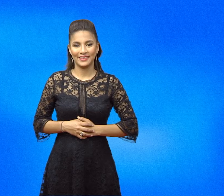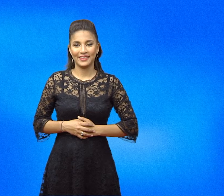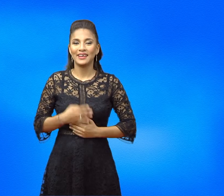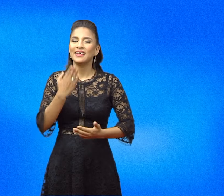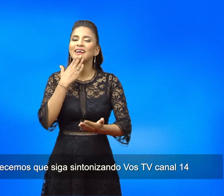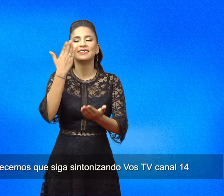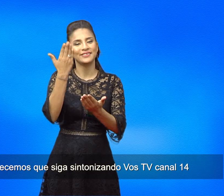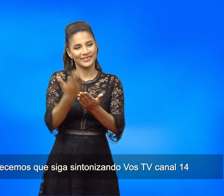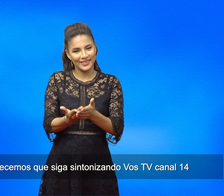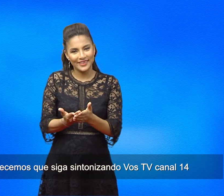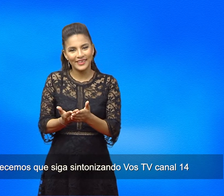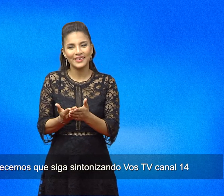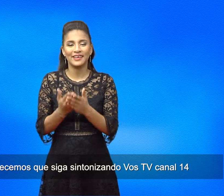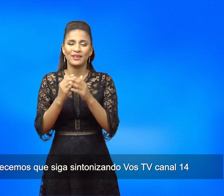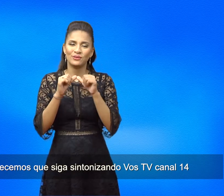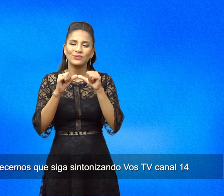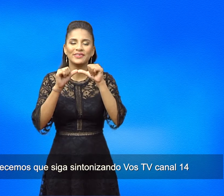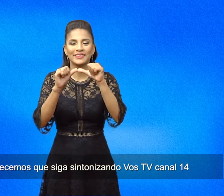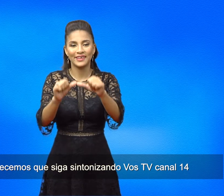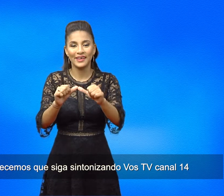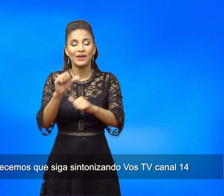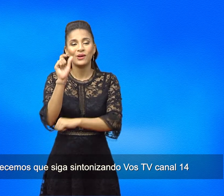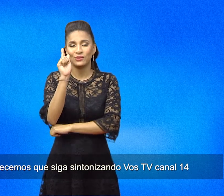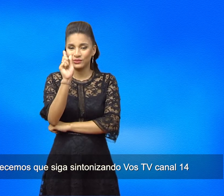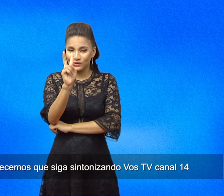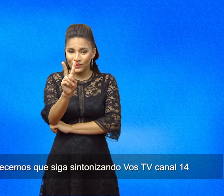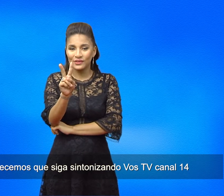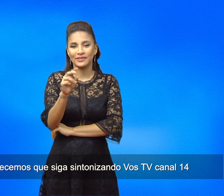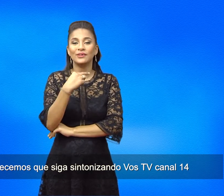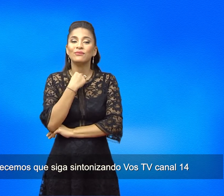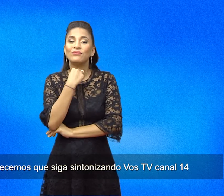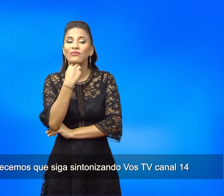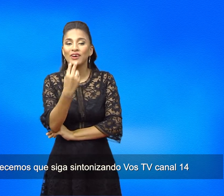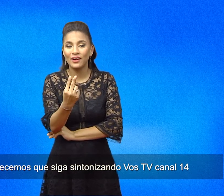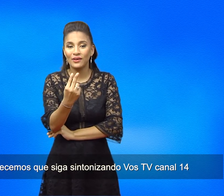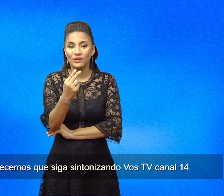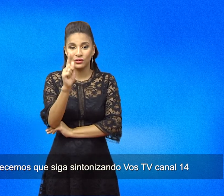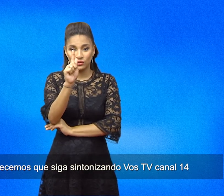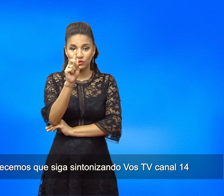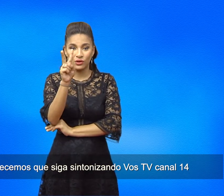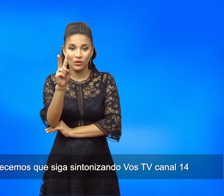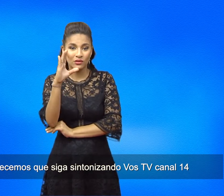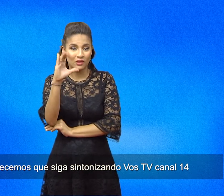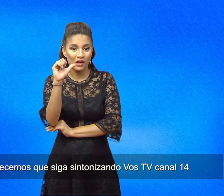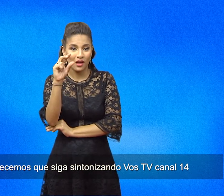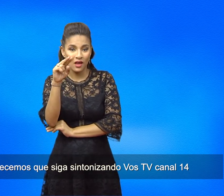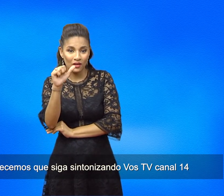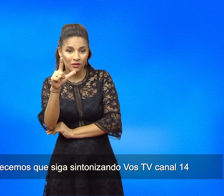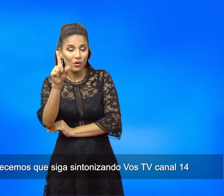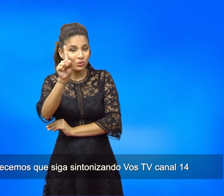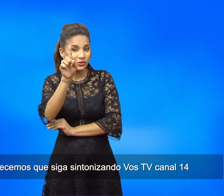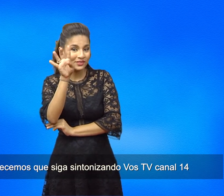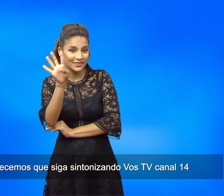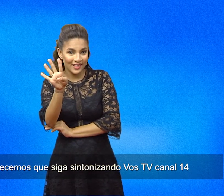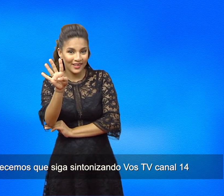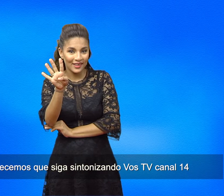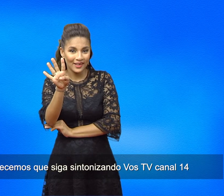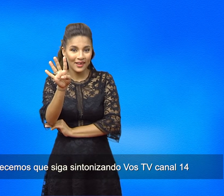agradecemos que siga sintonizando post tv canal 14 para